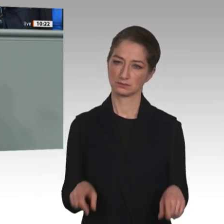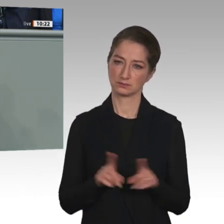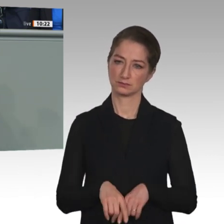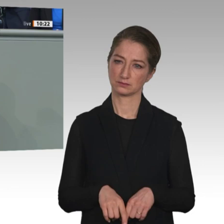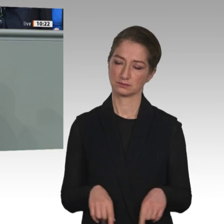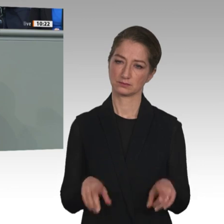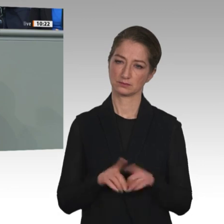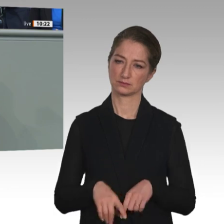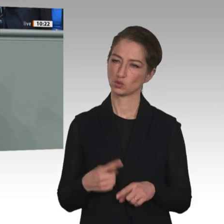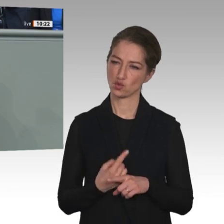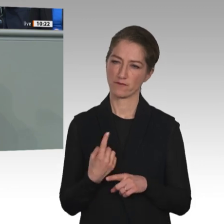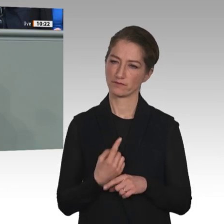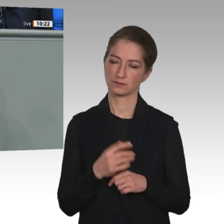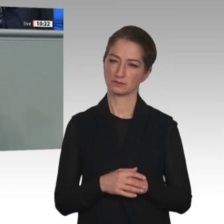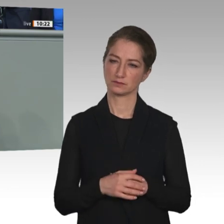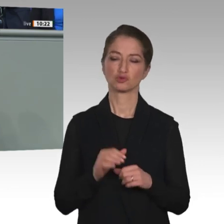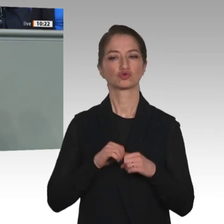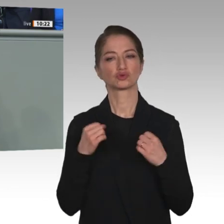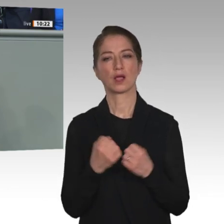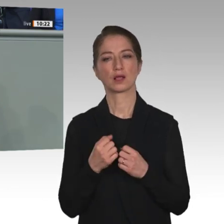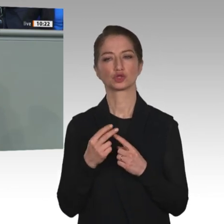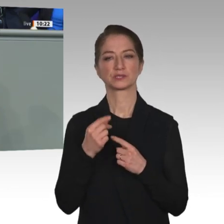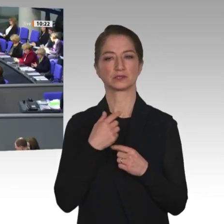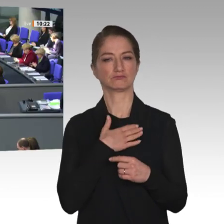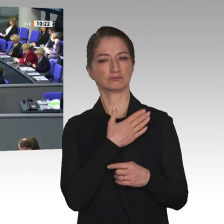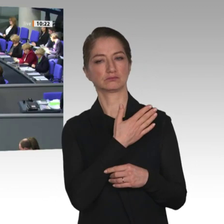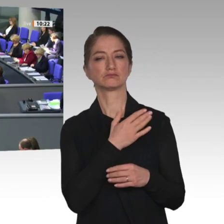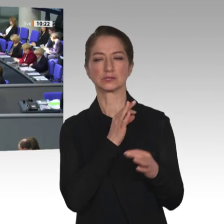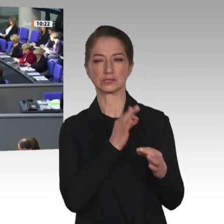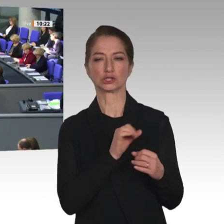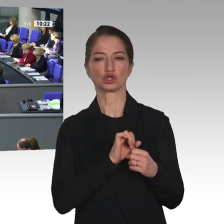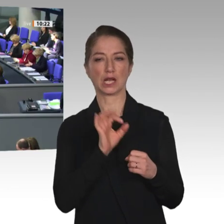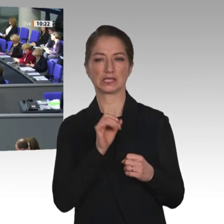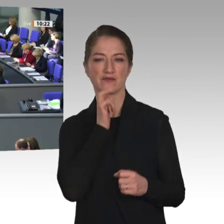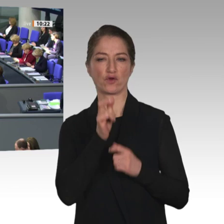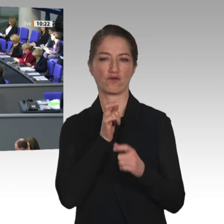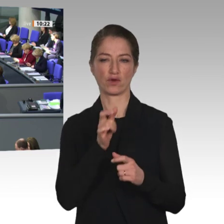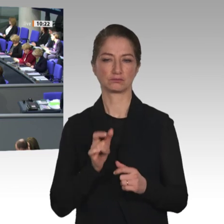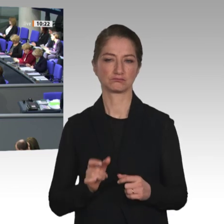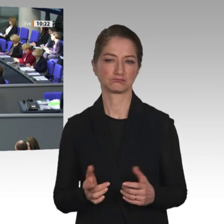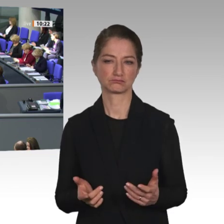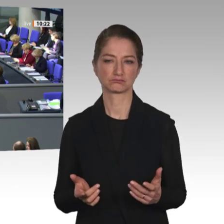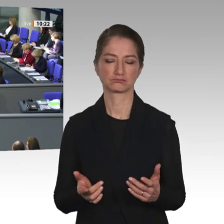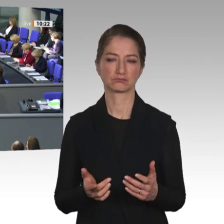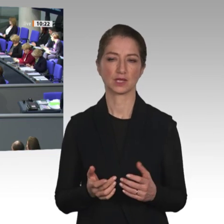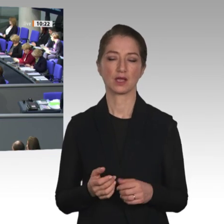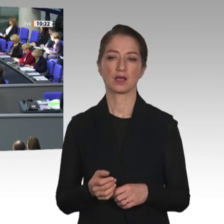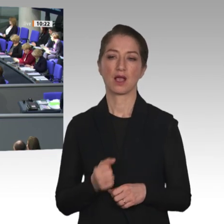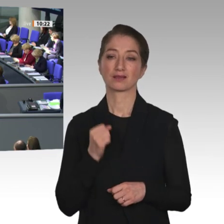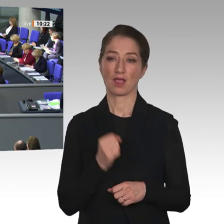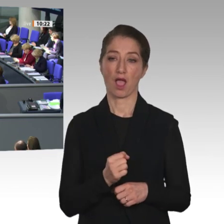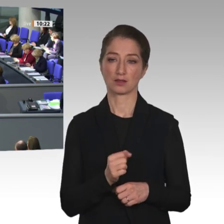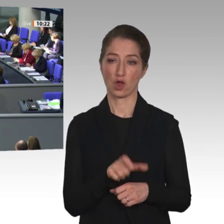Spitzen unseres Staates schnell die richtigen Worte gefunden haben und sowohl die Tat als auch die Bedrohung